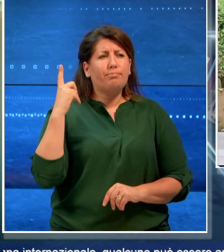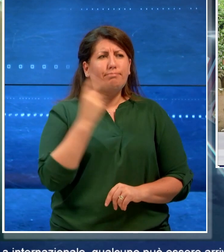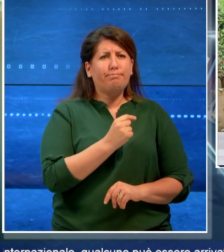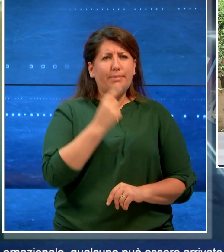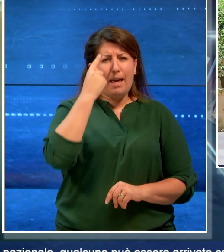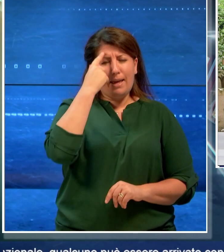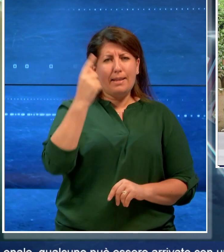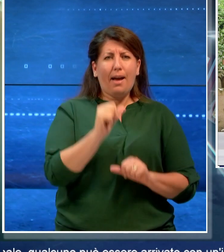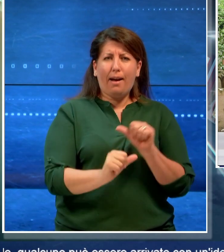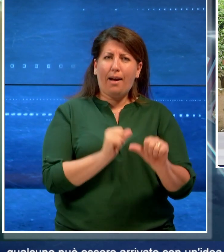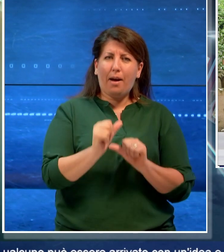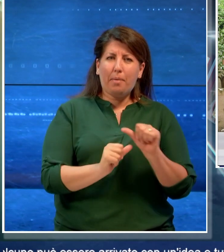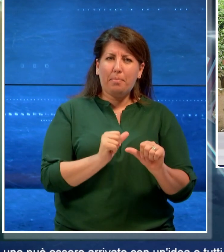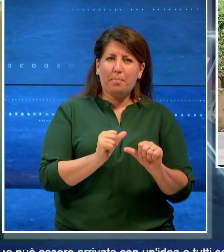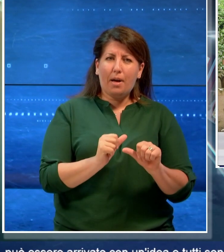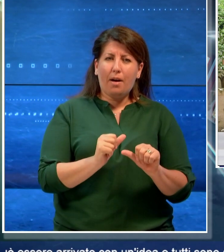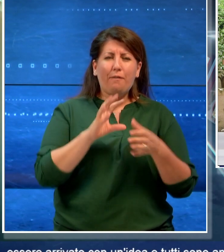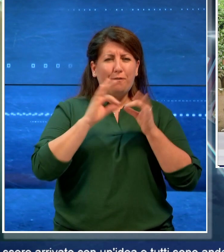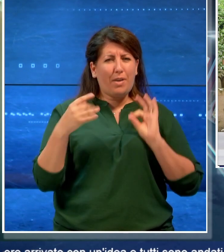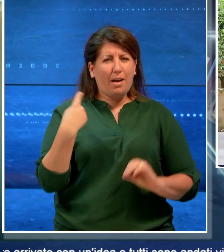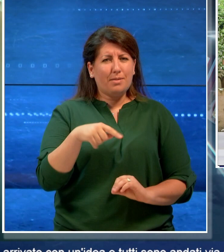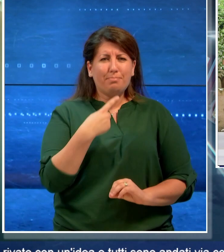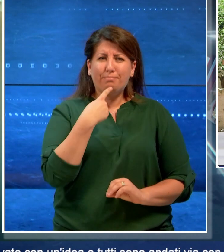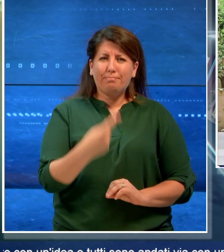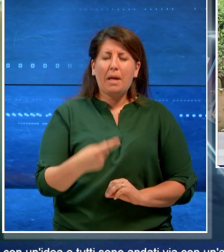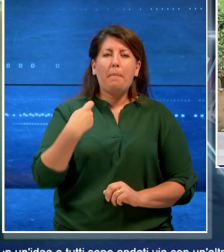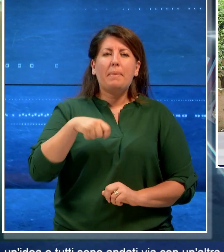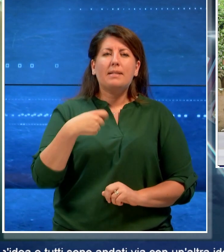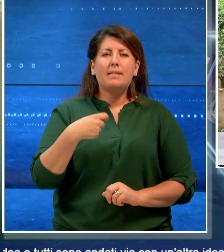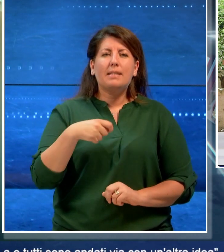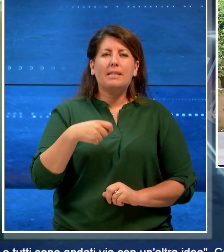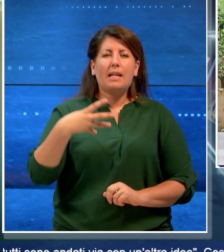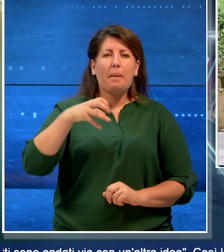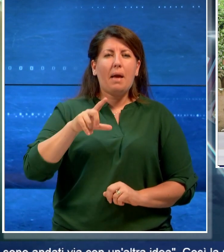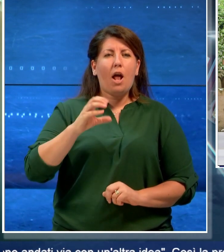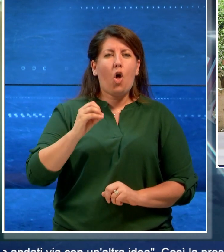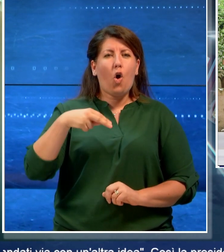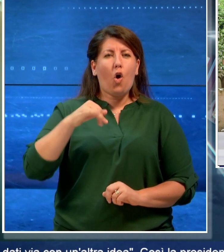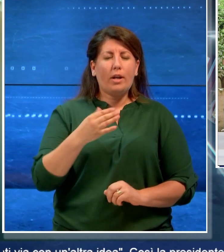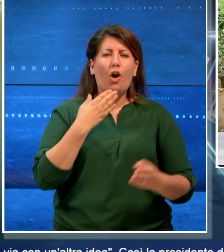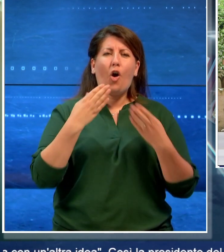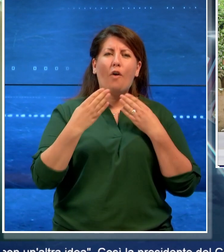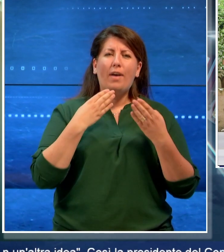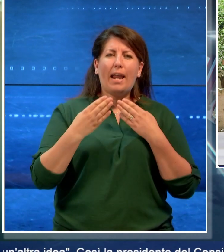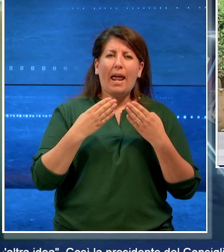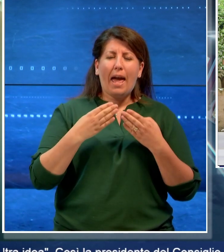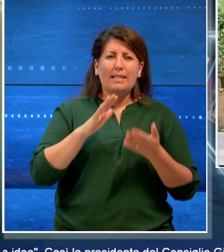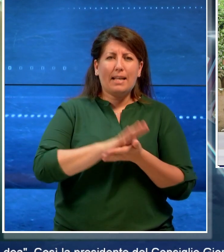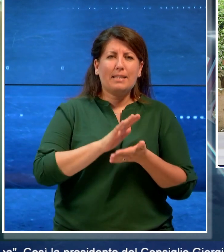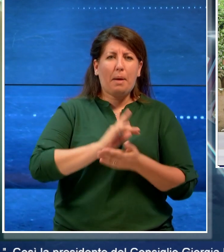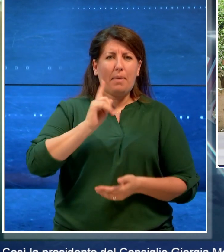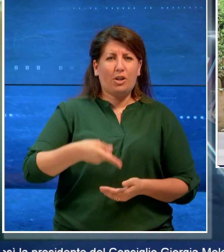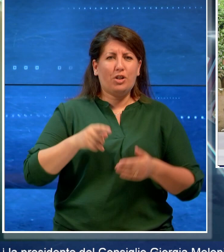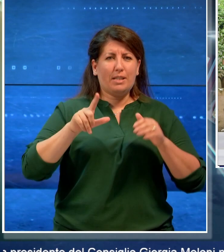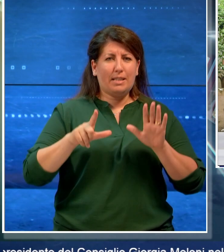idea così la presidente del consiglio Giorgia Meloni nella conferenza stampa conclusiva del G7 a